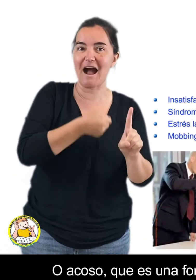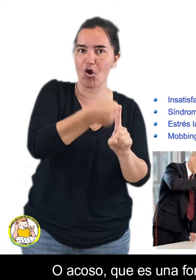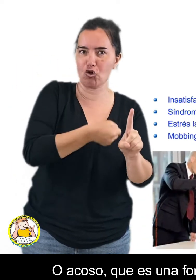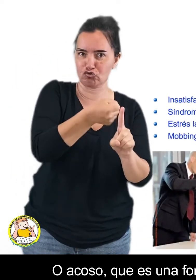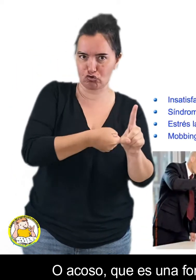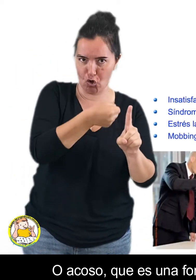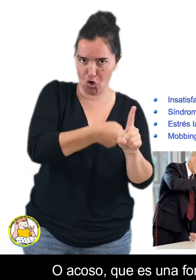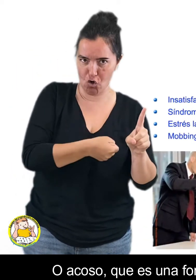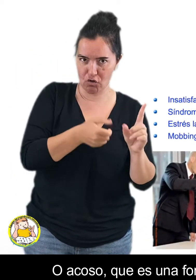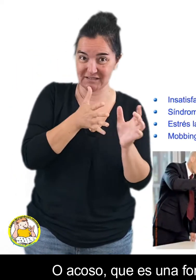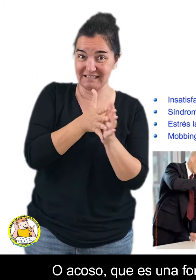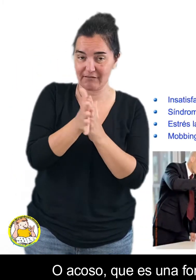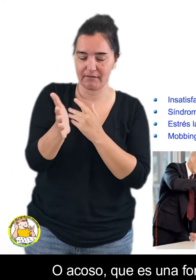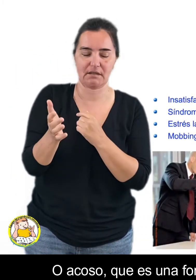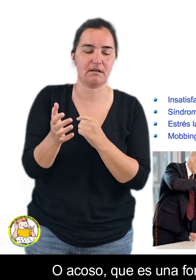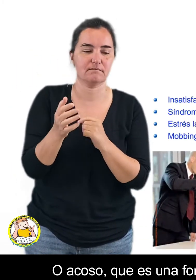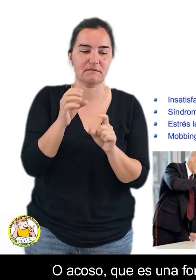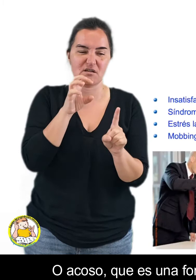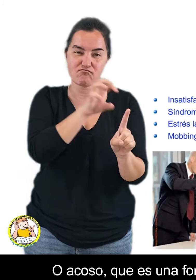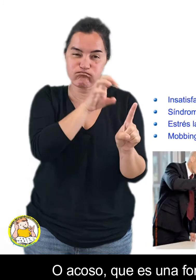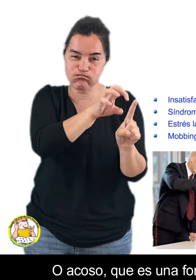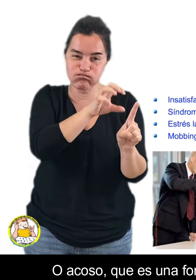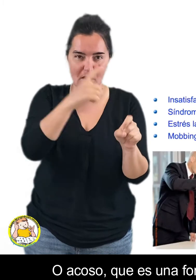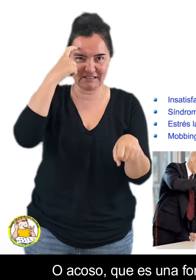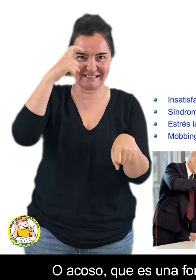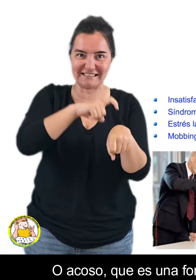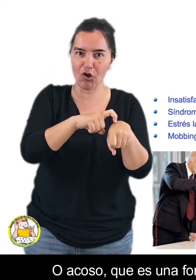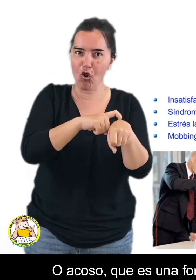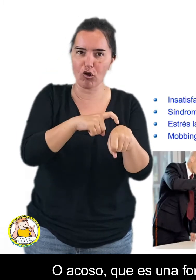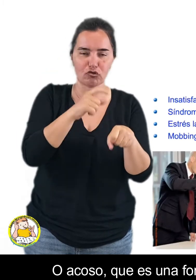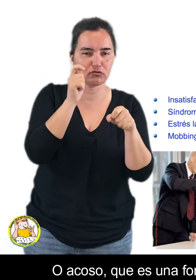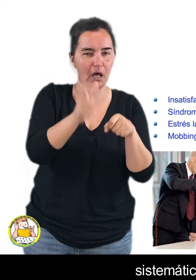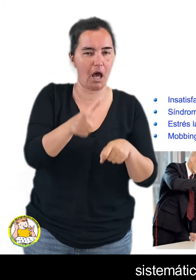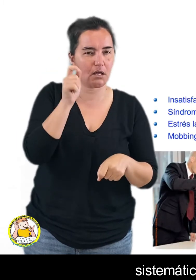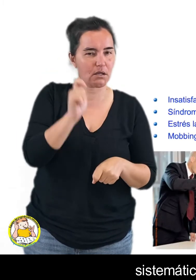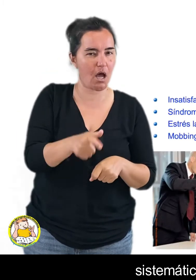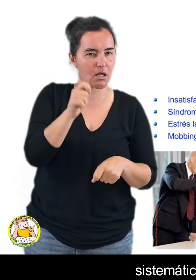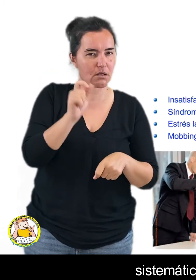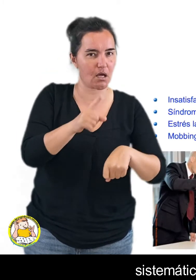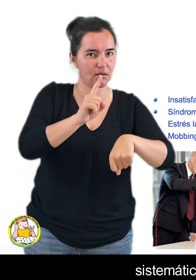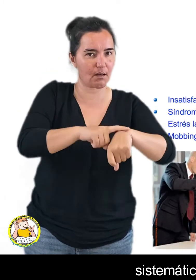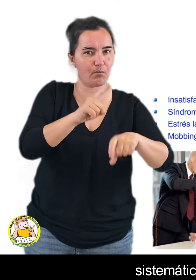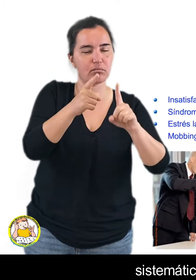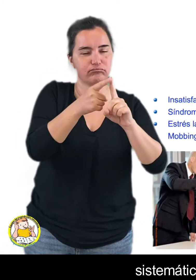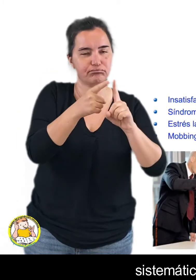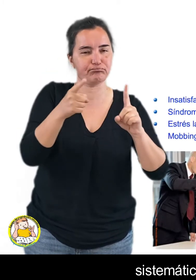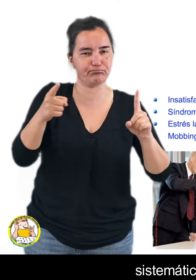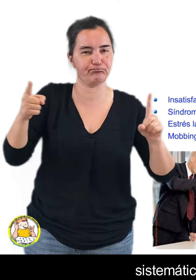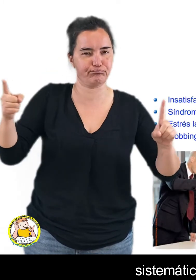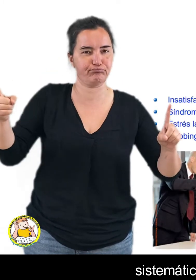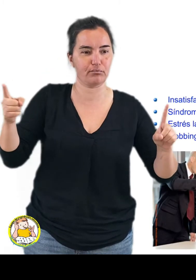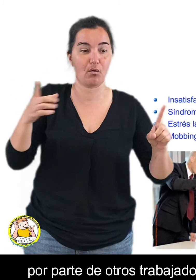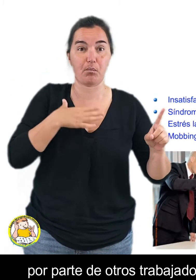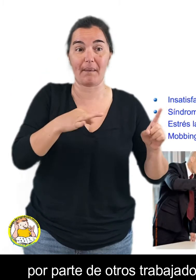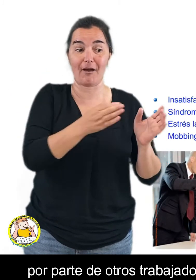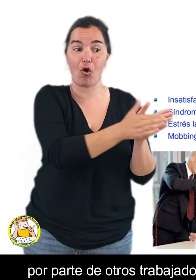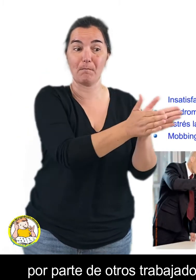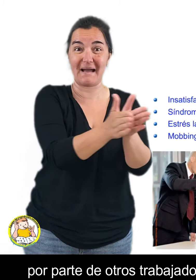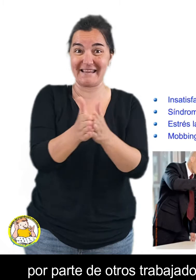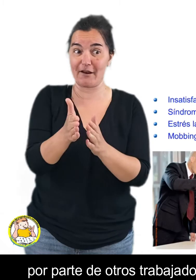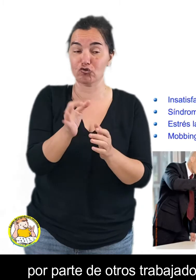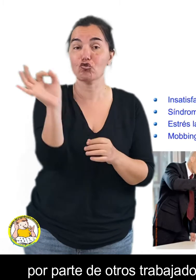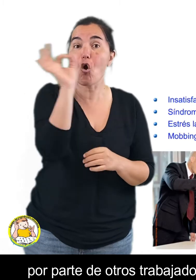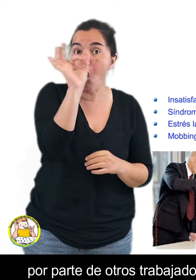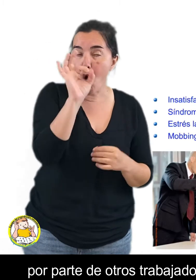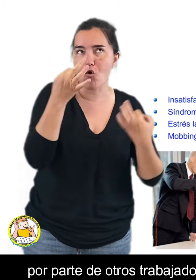O acoso, que es una forma de hostigamiento o acoso psicológico sistemático y prolongado en el tiempo por parte